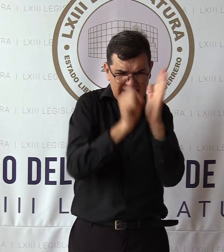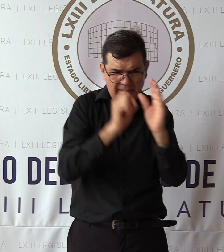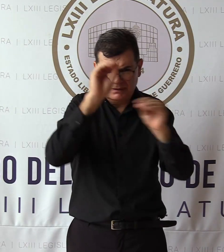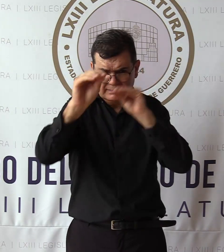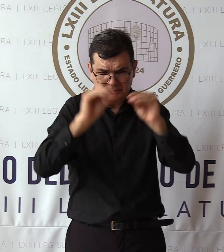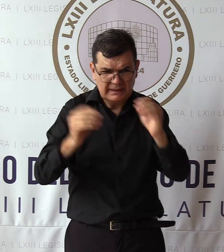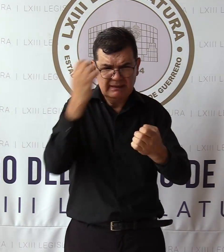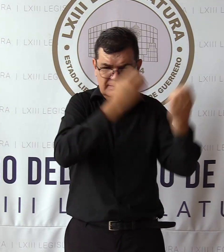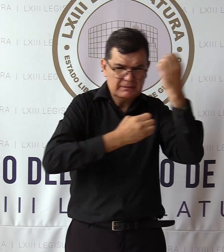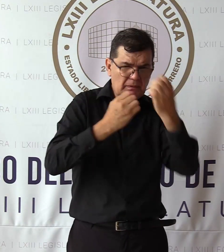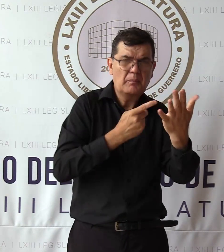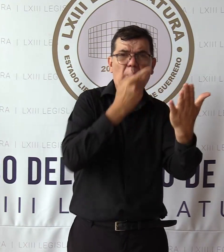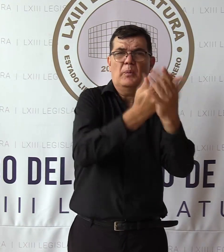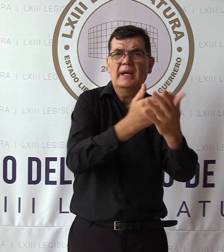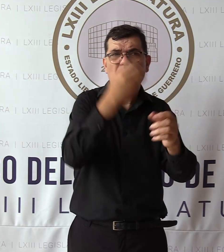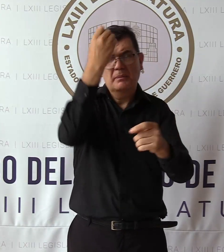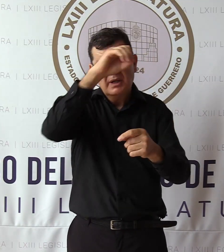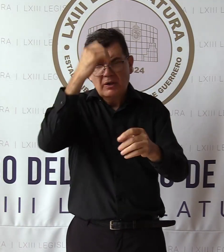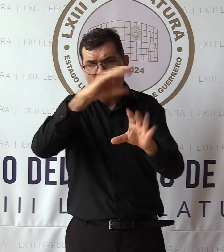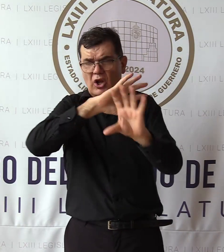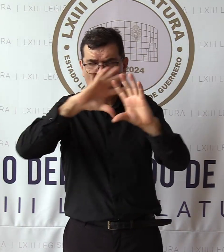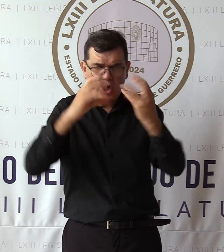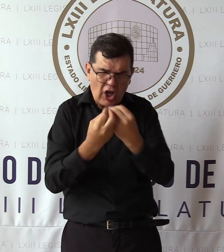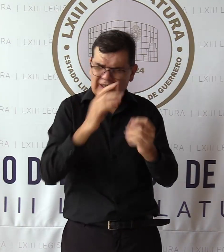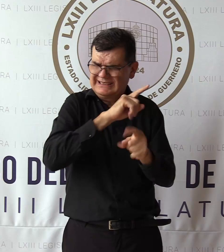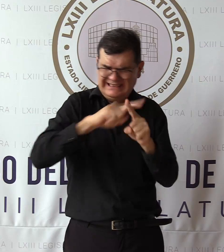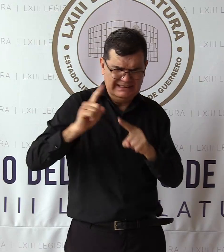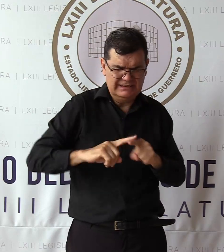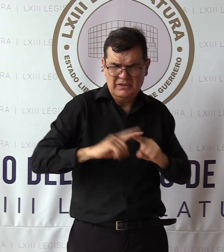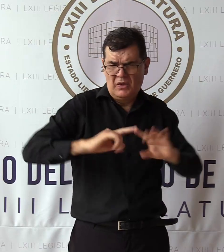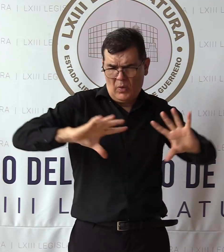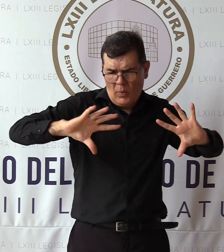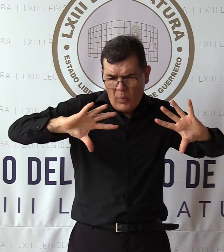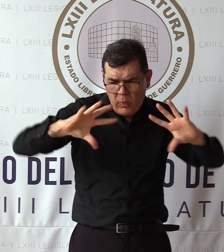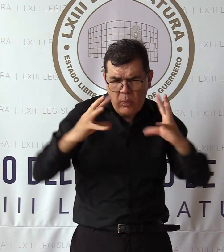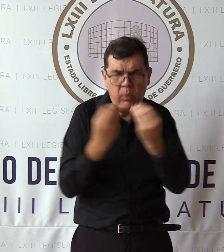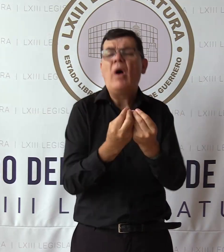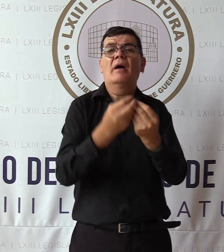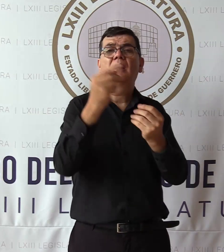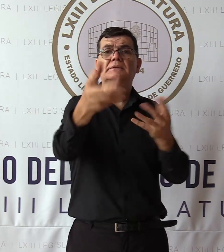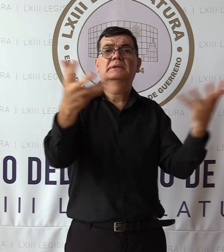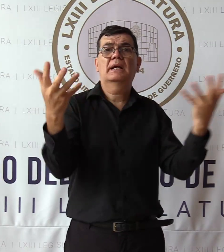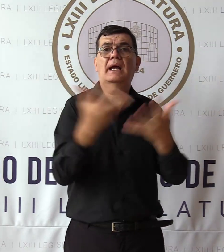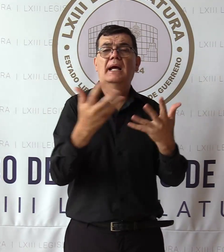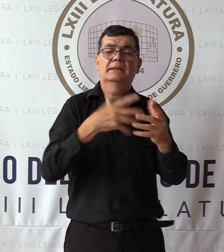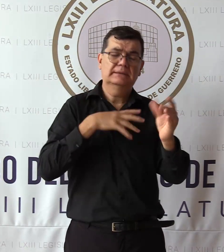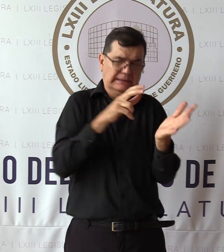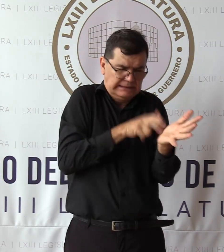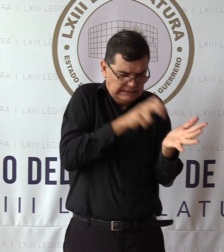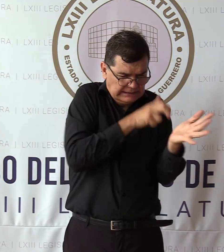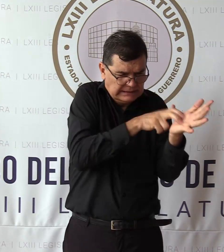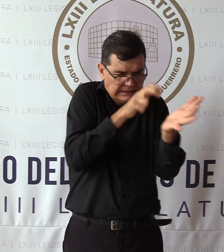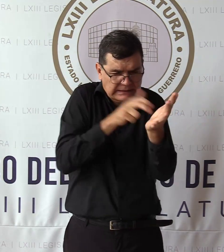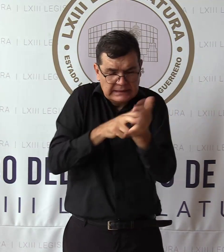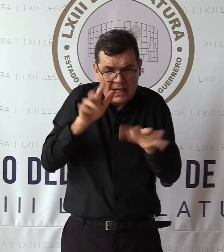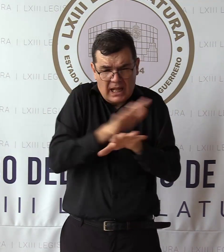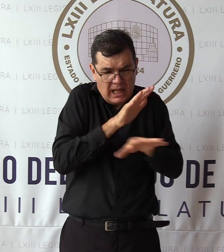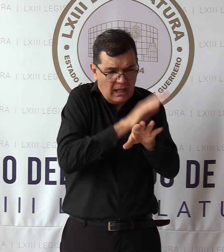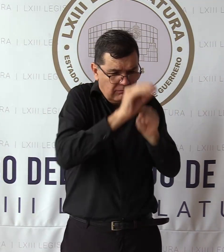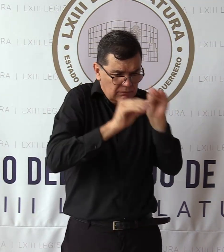y opiniones de las personas con discapacidad en materia educativa, fue que se realizaron las adecuaciones pertinentes a la iniciativa de ley y